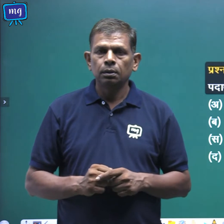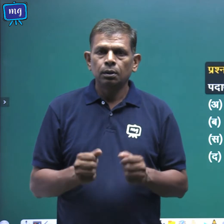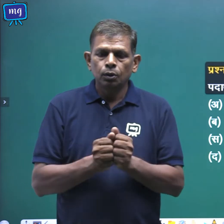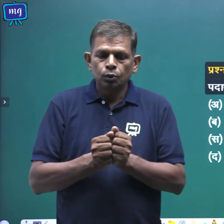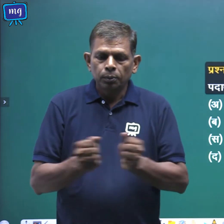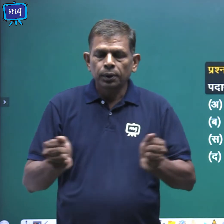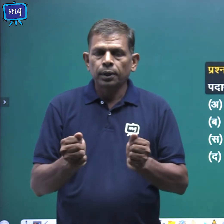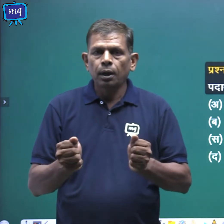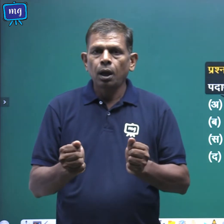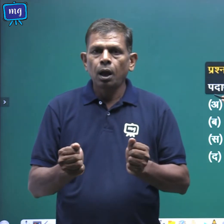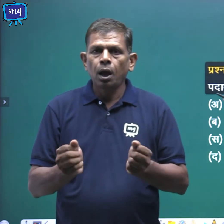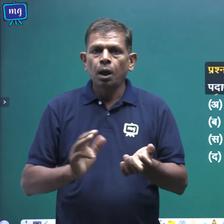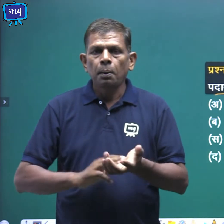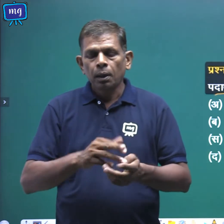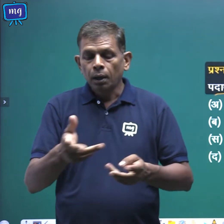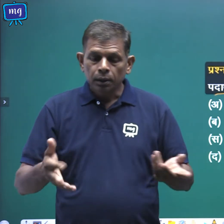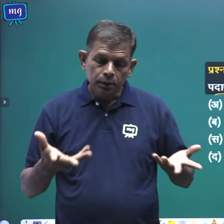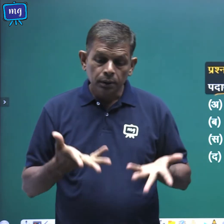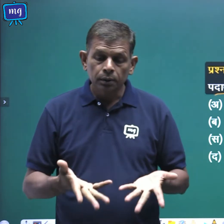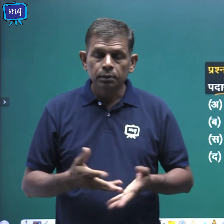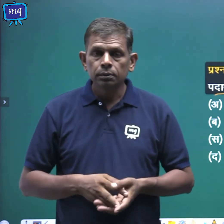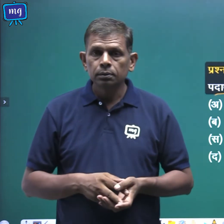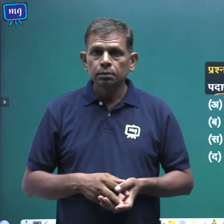चुंबकीय पदार्थ है